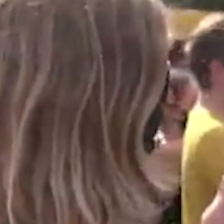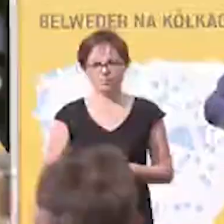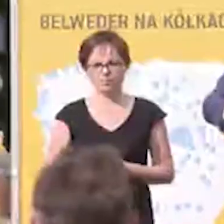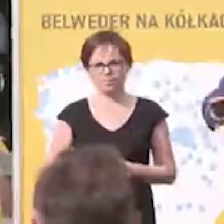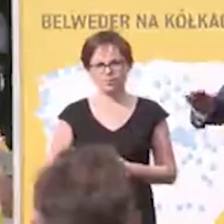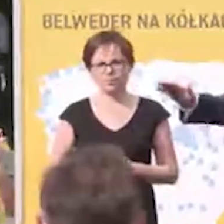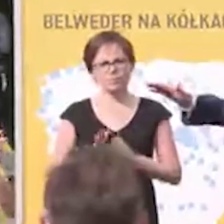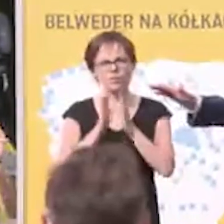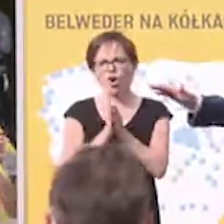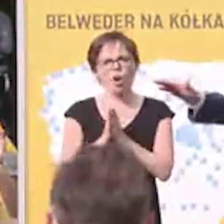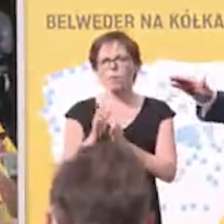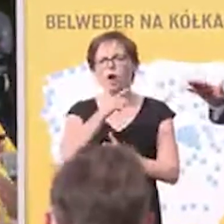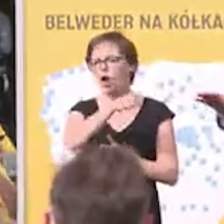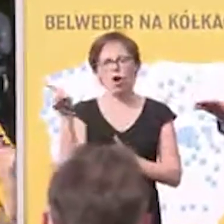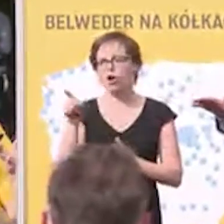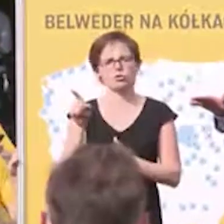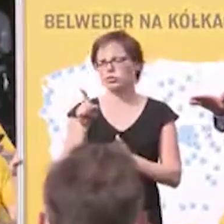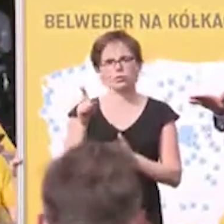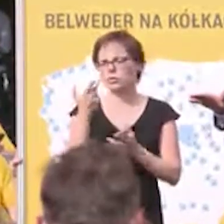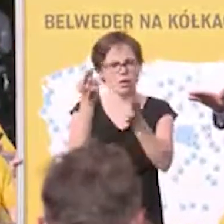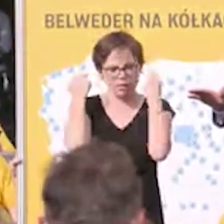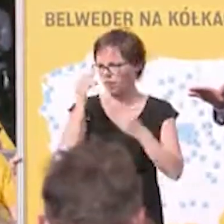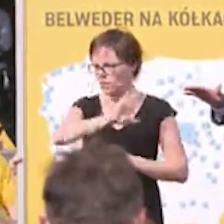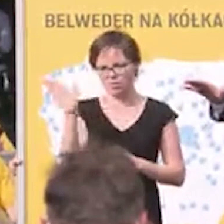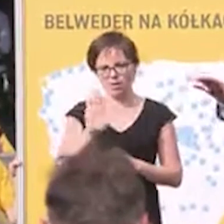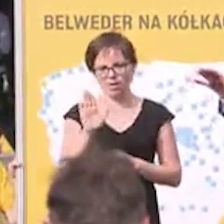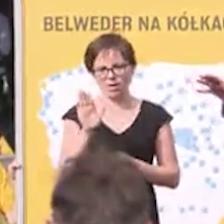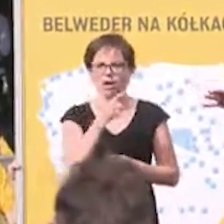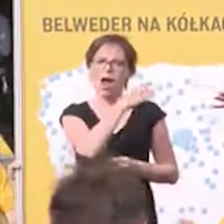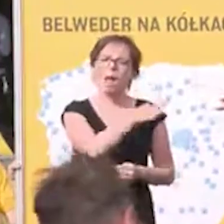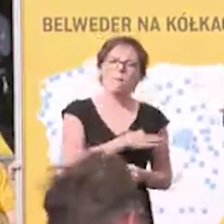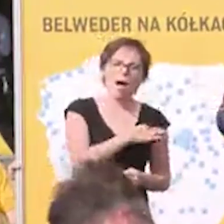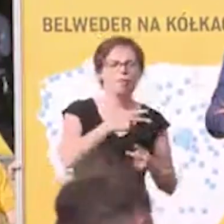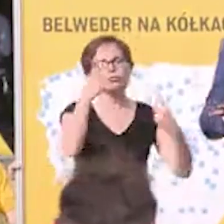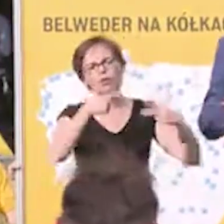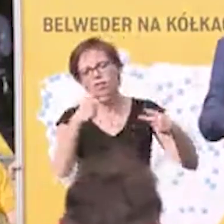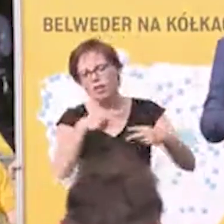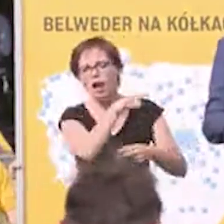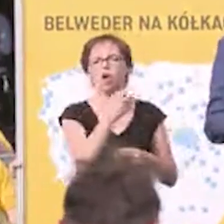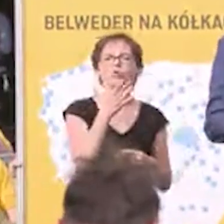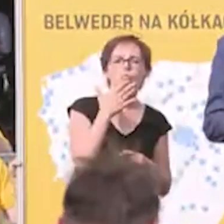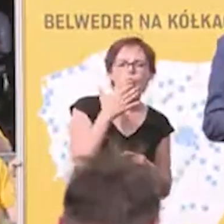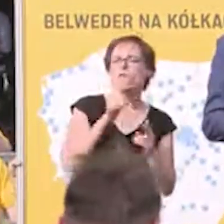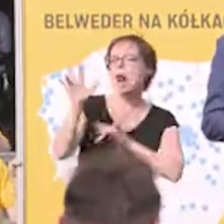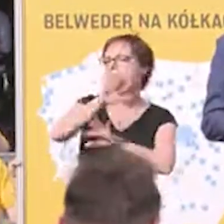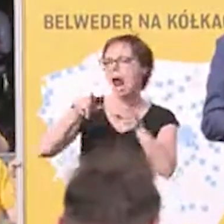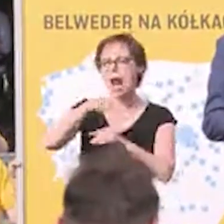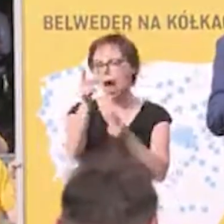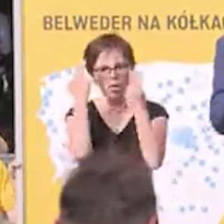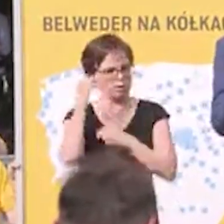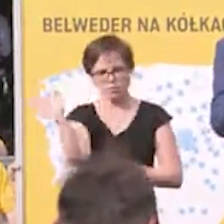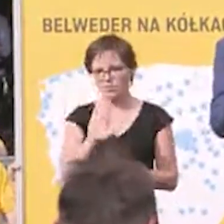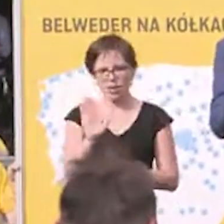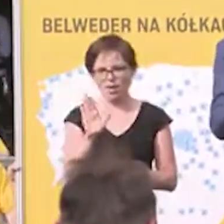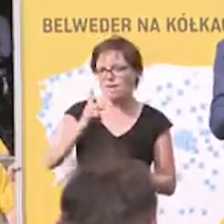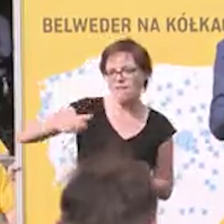Nie dajcie się zakląć zaklinaczom z tych czy innych mediów, z tych czy innych salonów. To